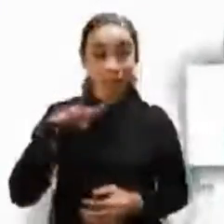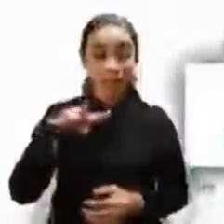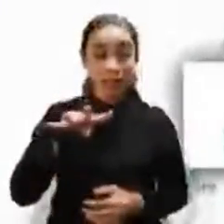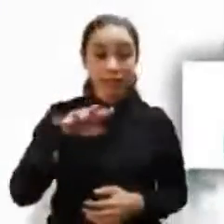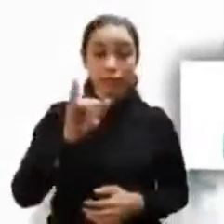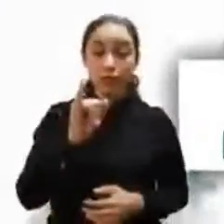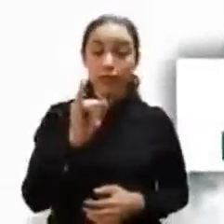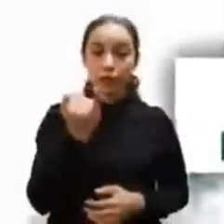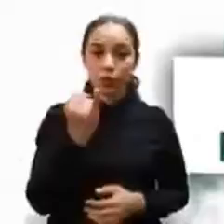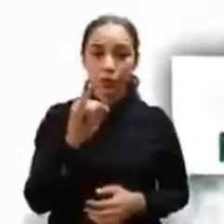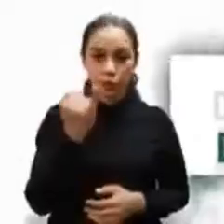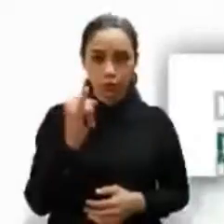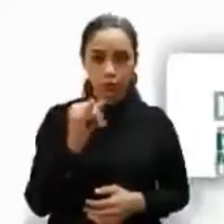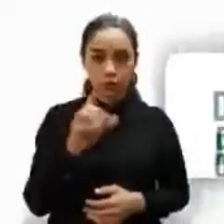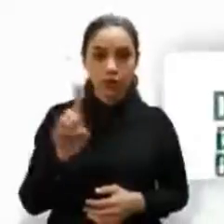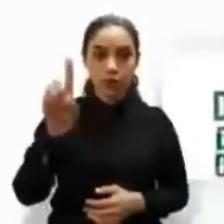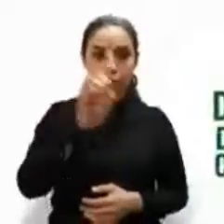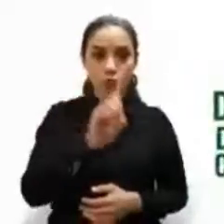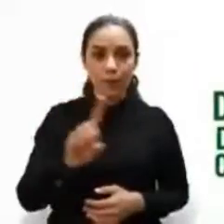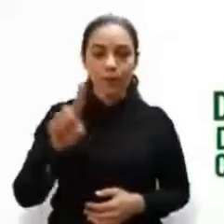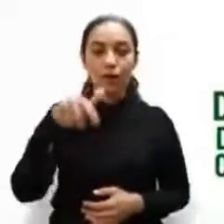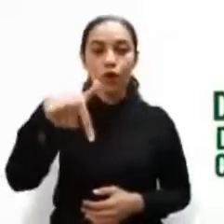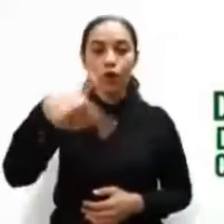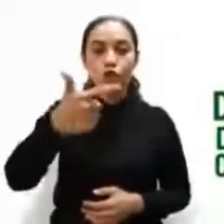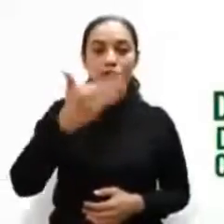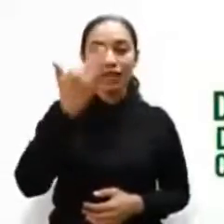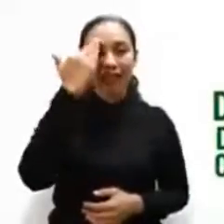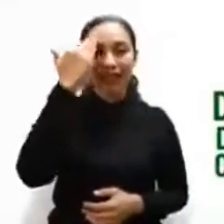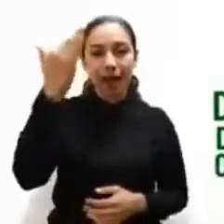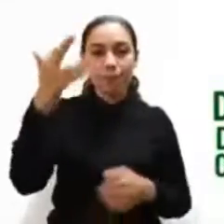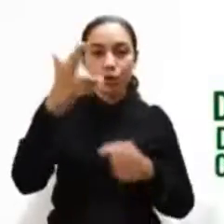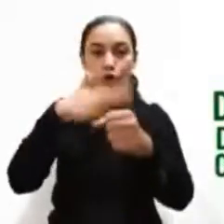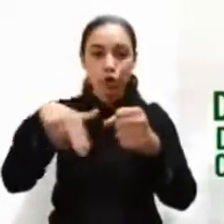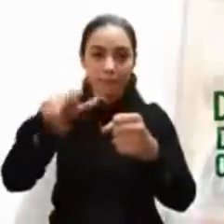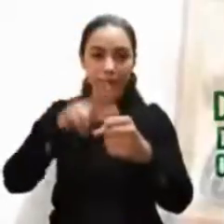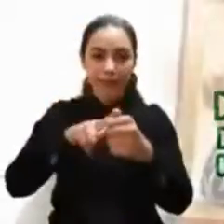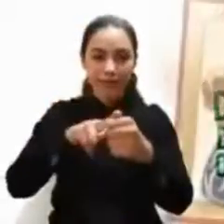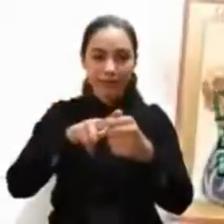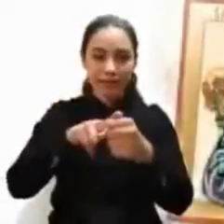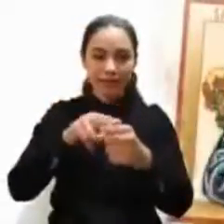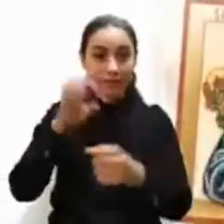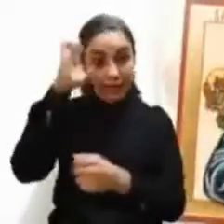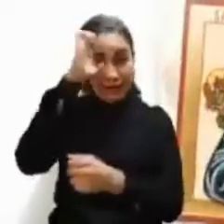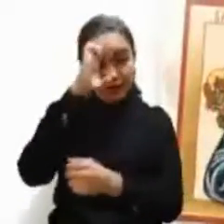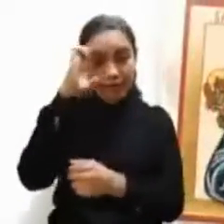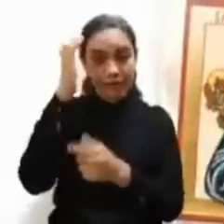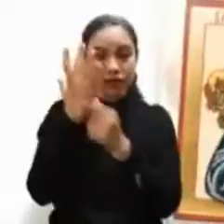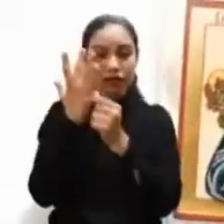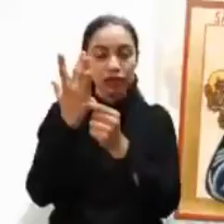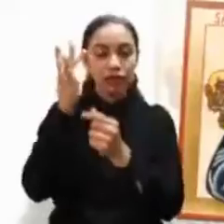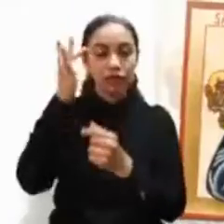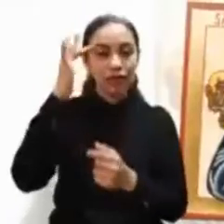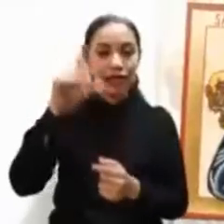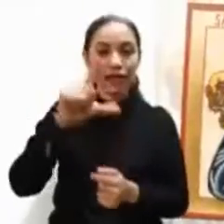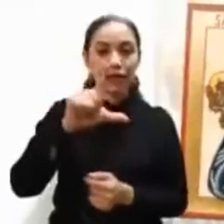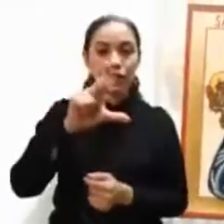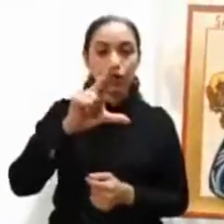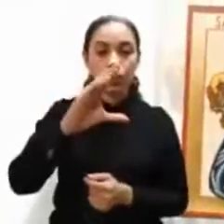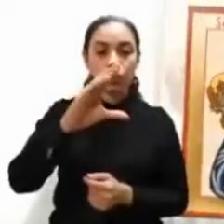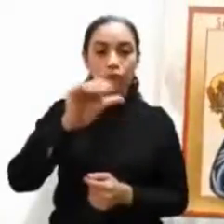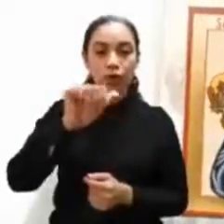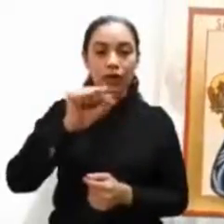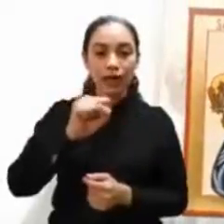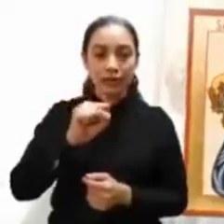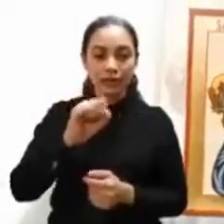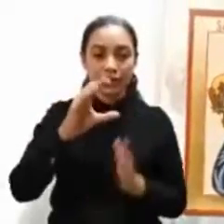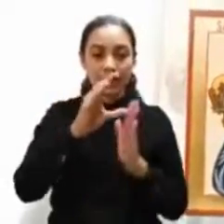acompáñame. 19 de junio, domingo 12º del tiempo ordinario. Evangelio según San